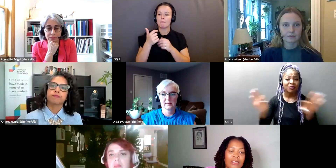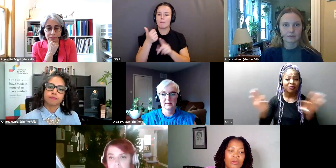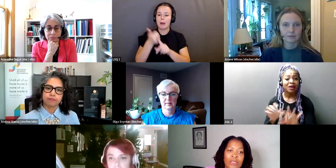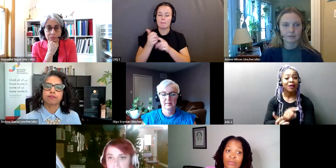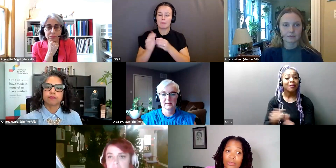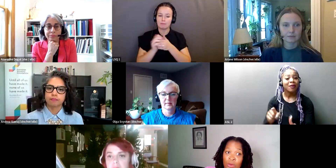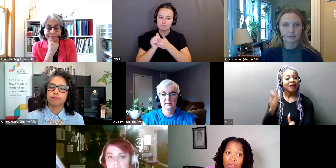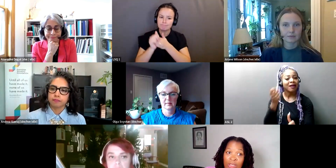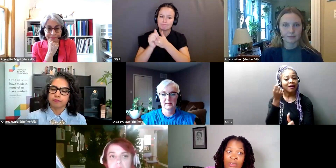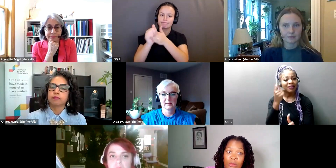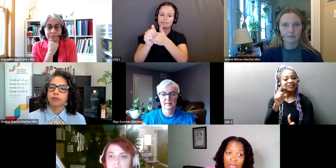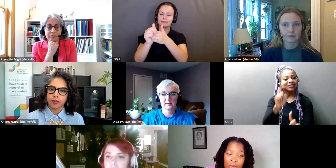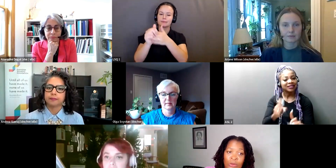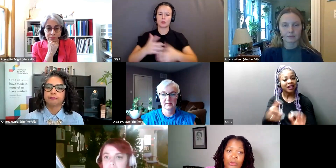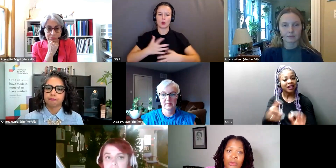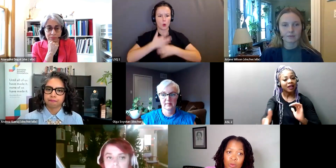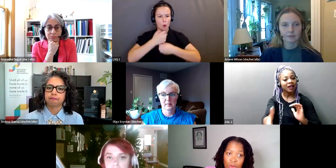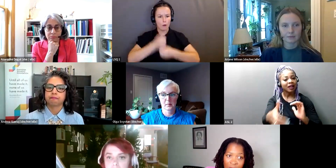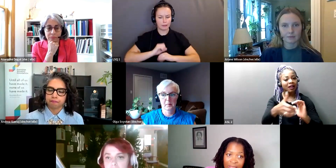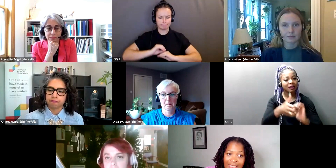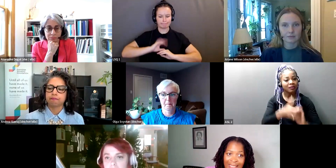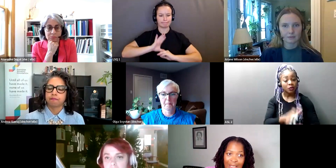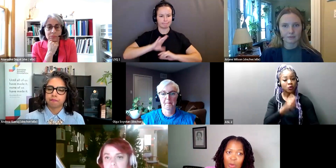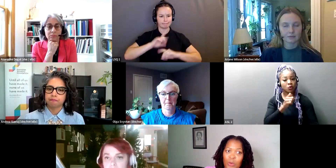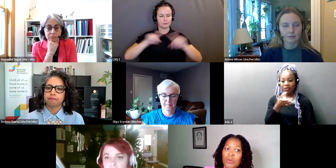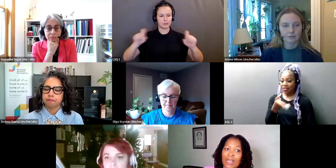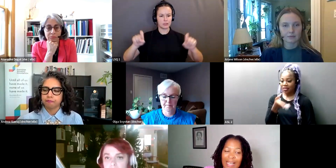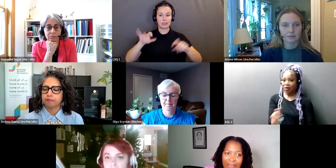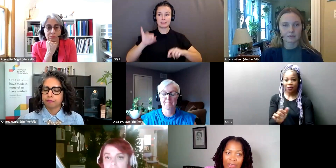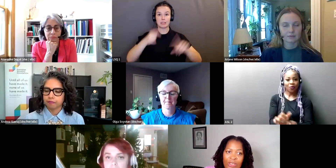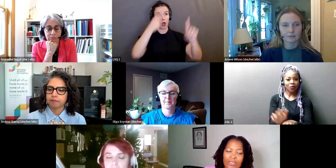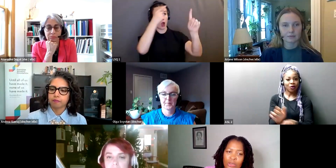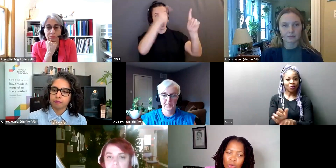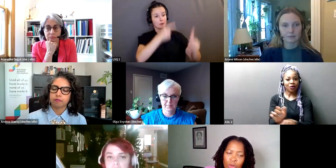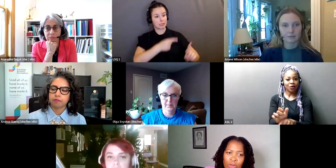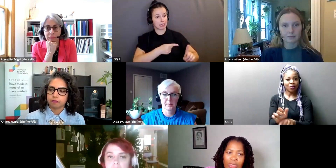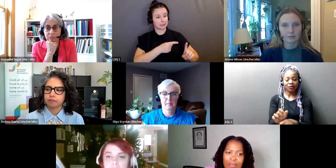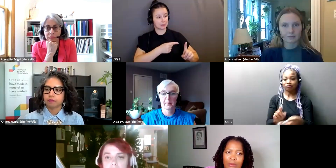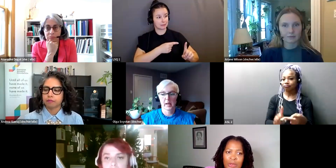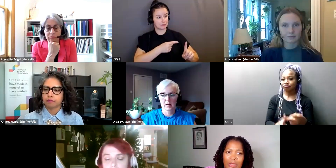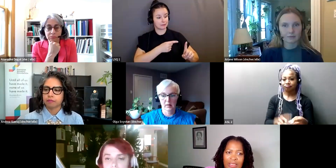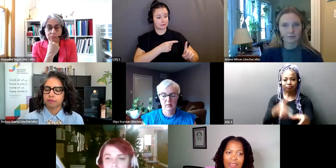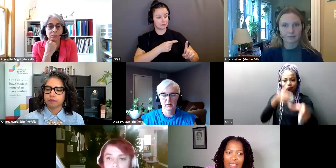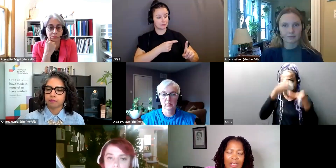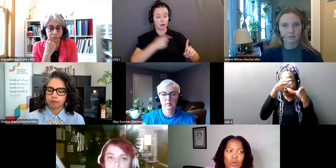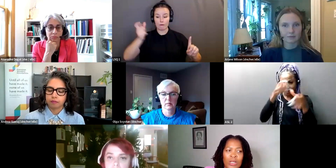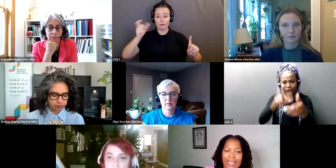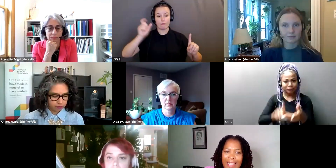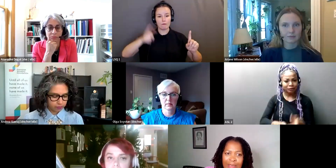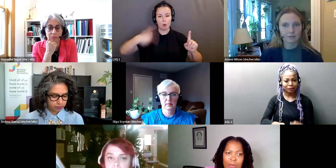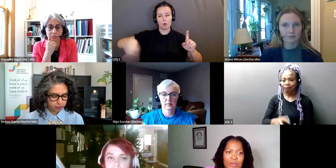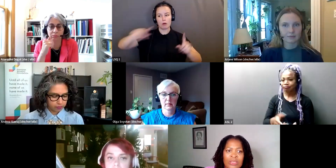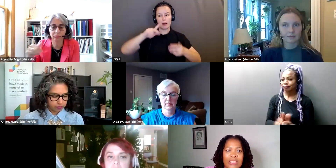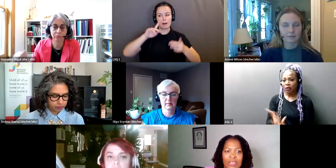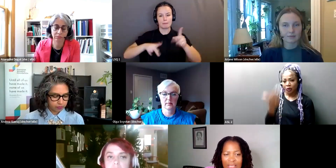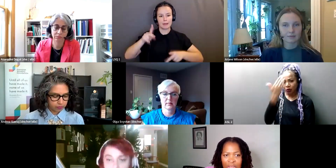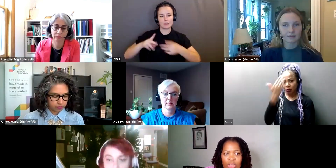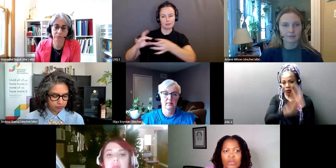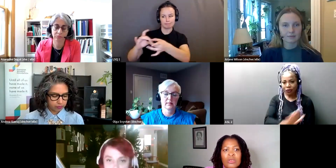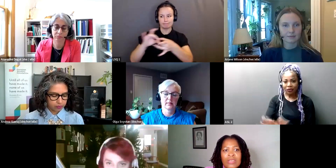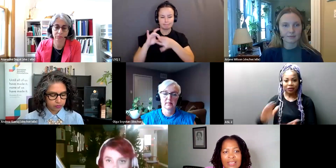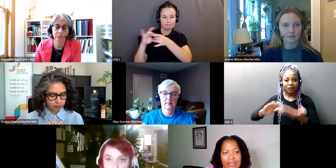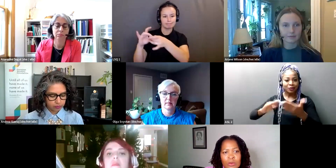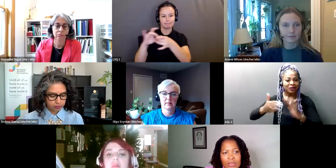leur confiance en soi. Nous ne pourrions pas atteindre ces objectifs sans collaborer avec les personnes qui sont sur le terrain, qui détiennent